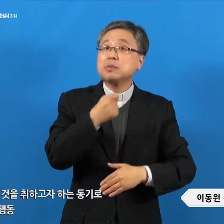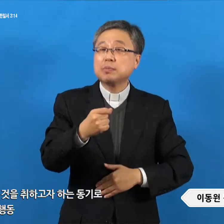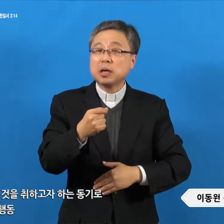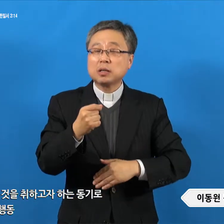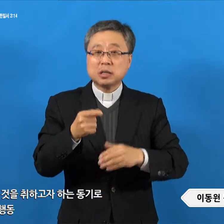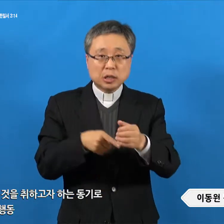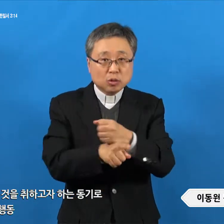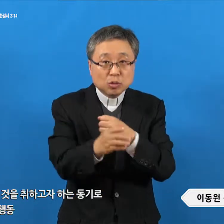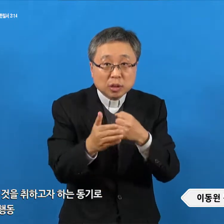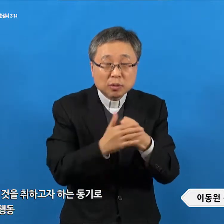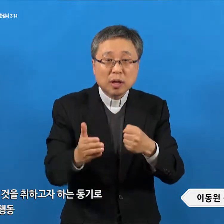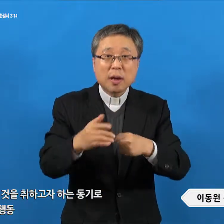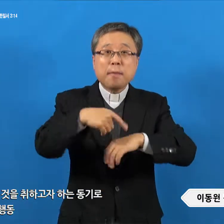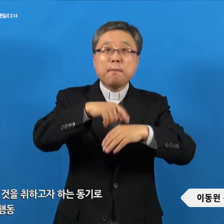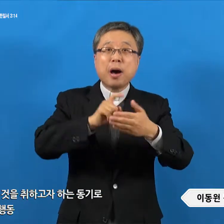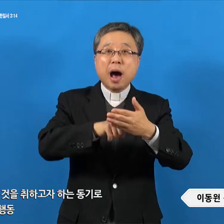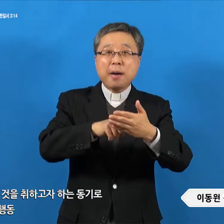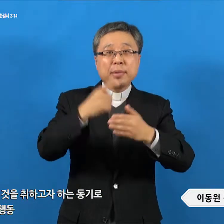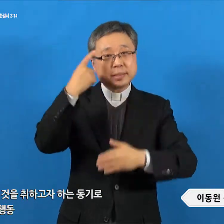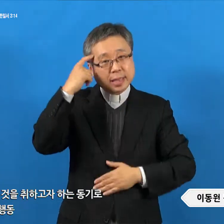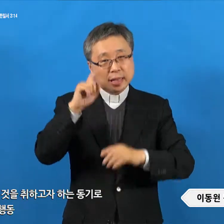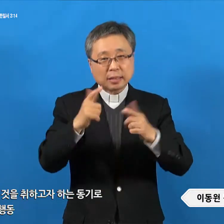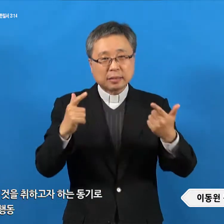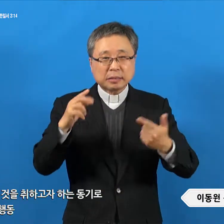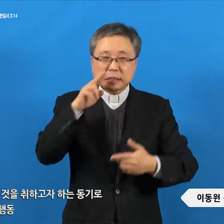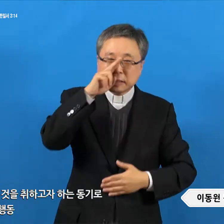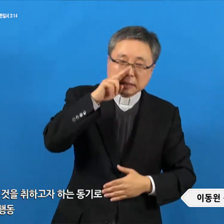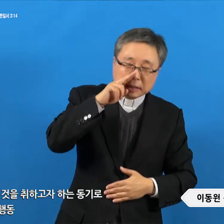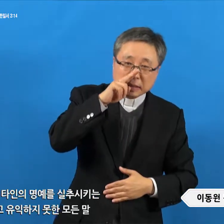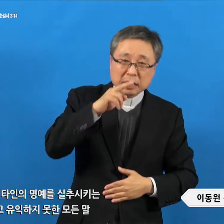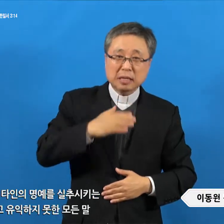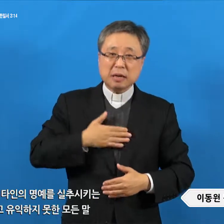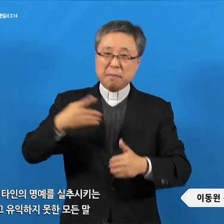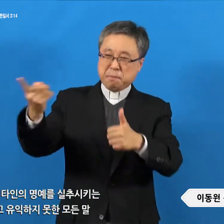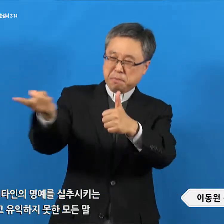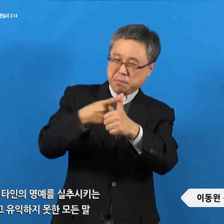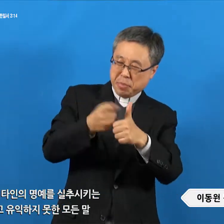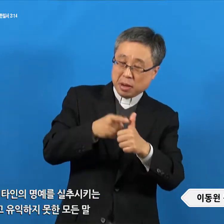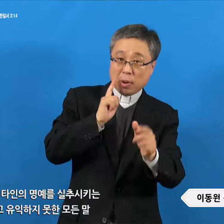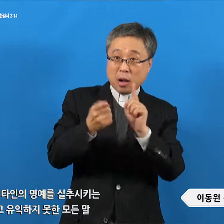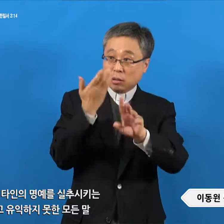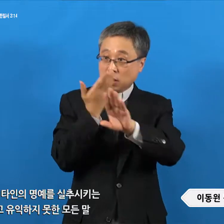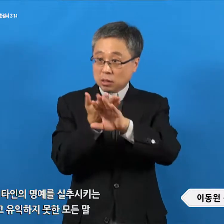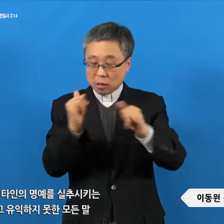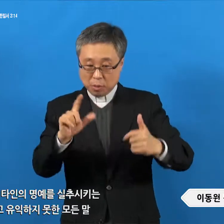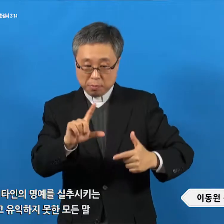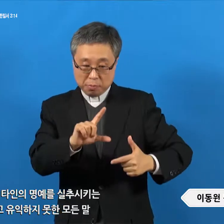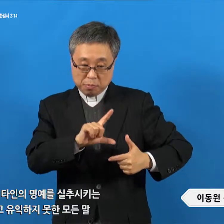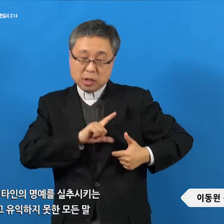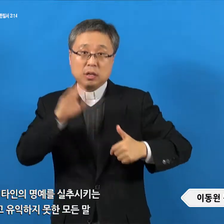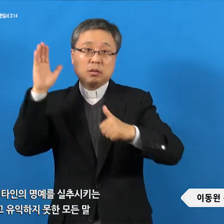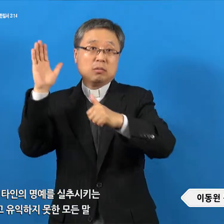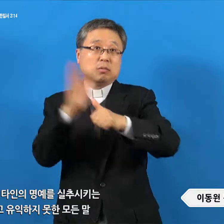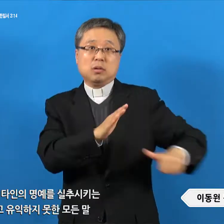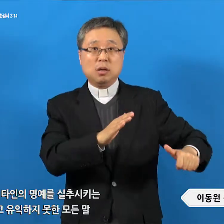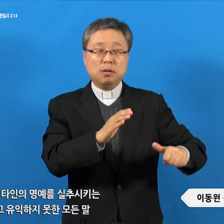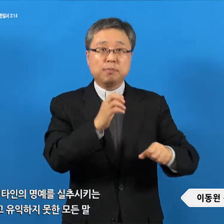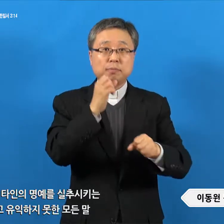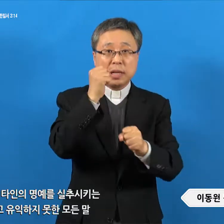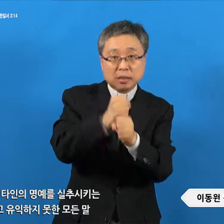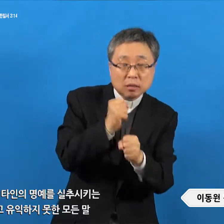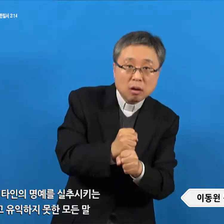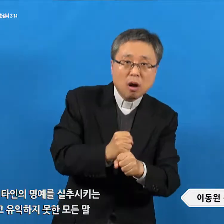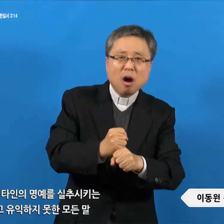일어나는 온갖 마음의 생각들. 시기. 비방하는 말. 타인들의 명예를 실추시키는